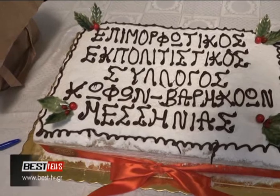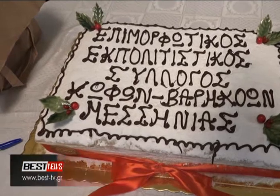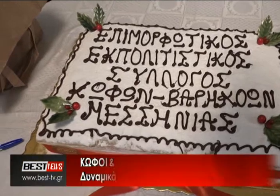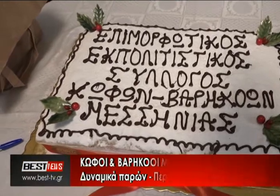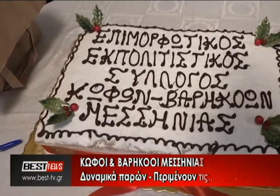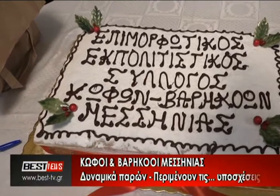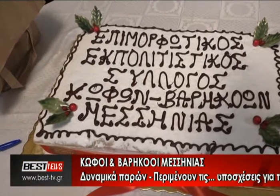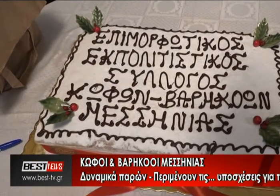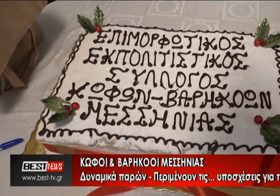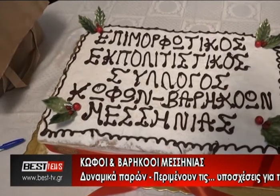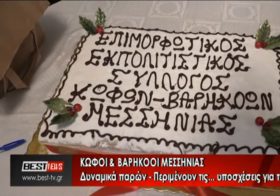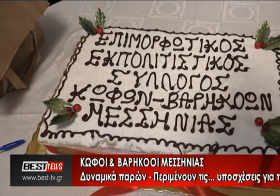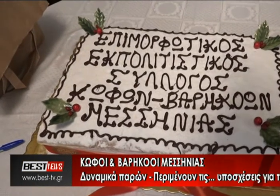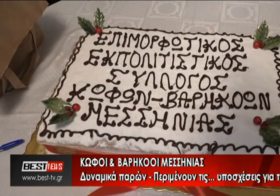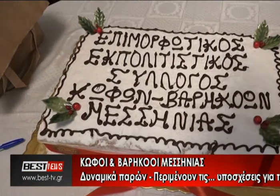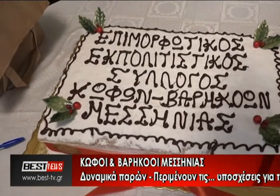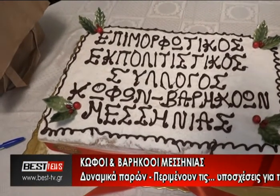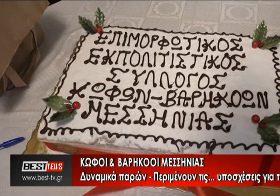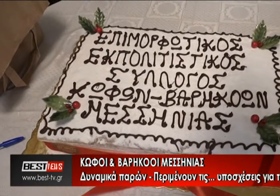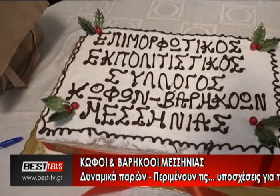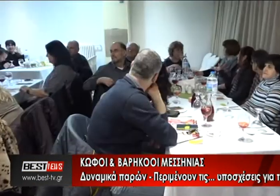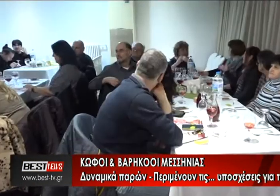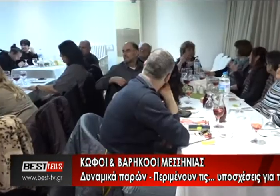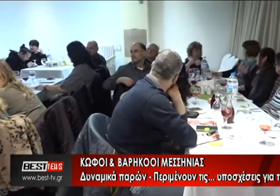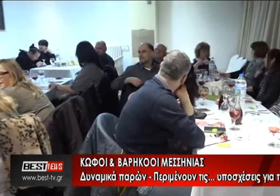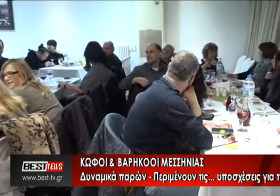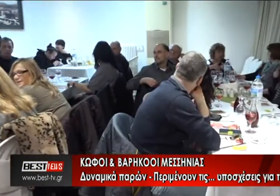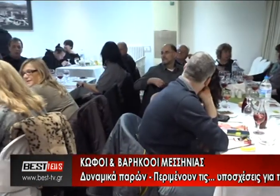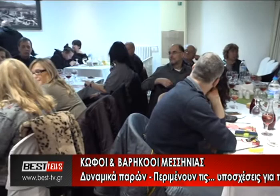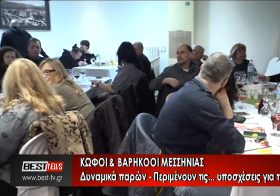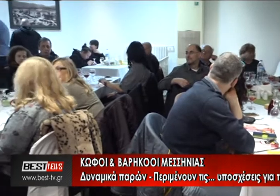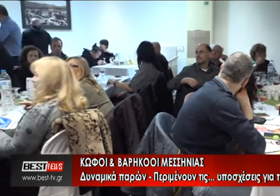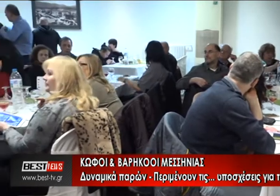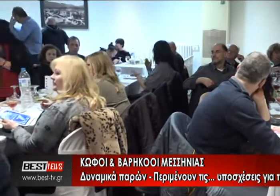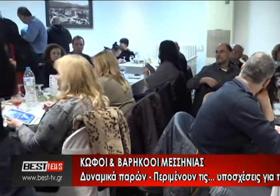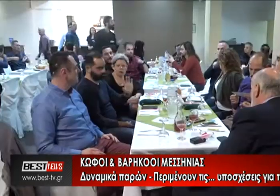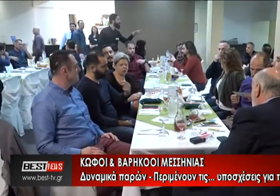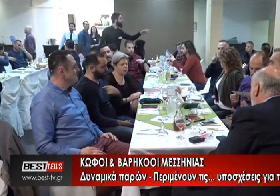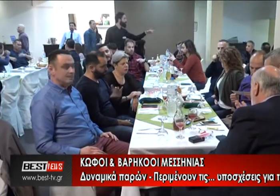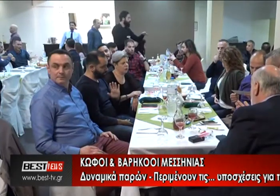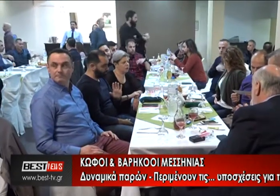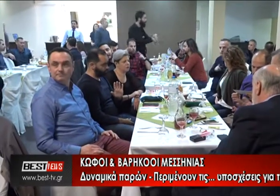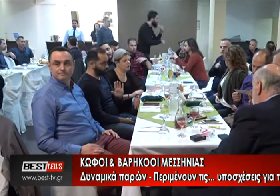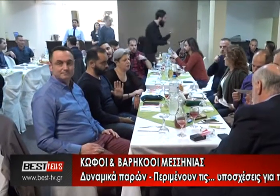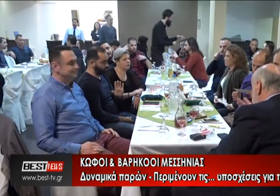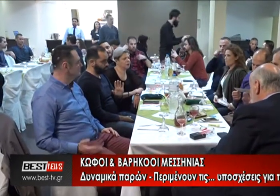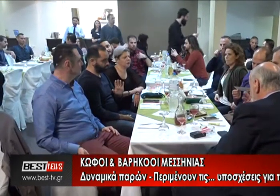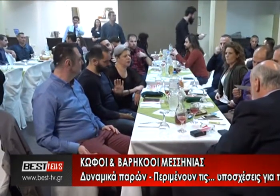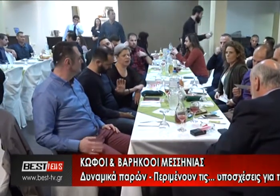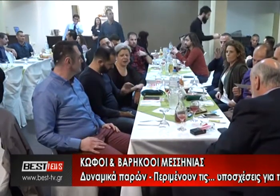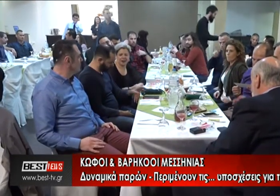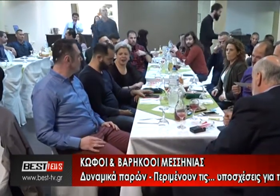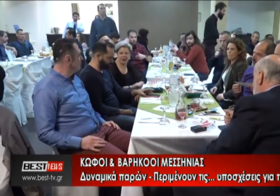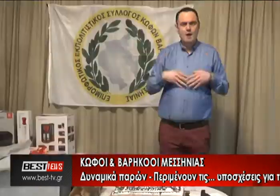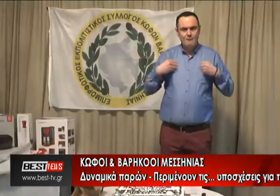Σε μια όμορφη ατμόσφαιρα με τις ευχές να κυριαρχούν, έγινε η εκδήλωση του Επιμορφωτικού Εκπολιτιστικού Συλλόγου Κοφών και Βαρικών Μεσσηνίας.